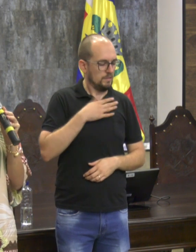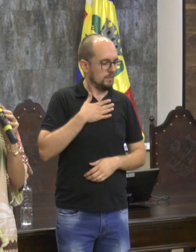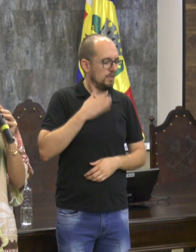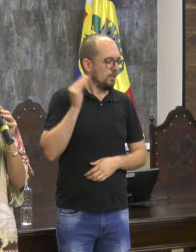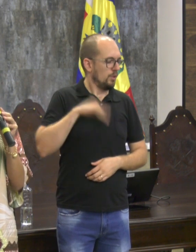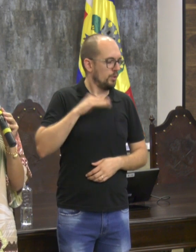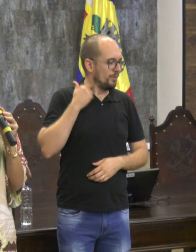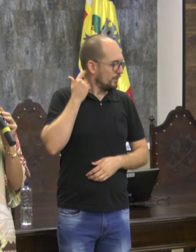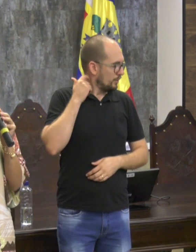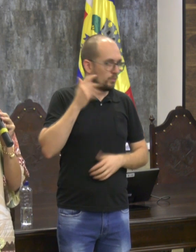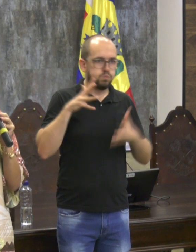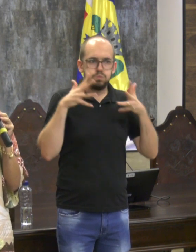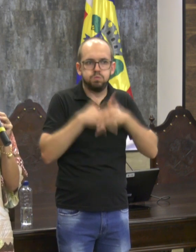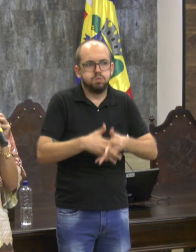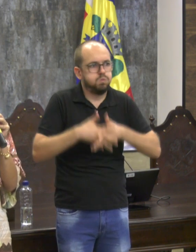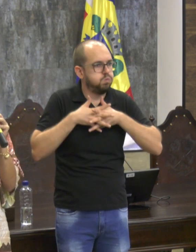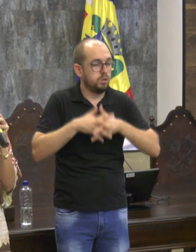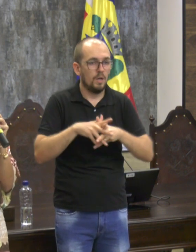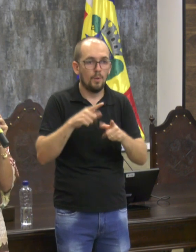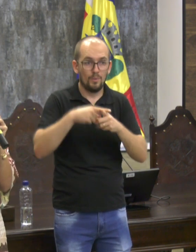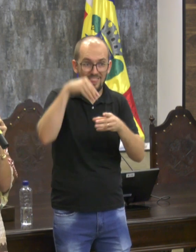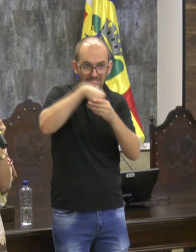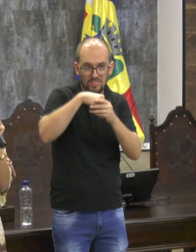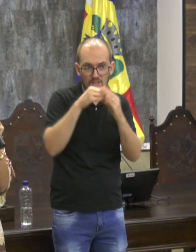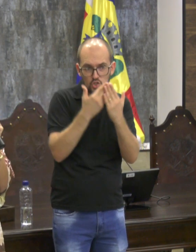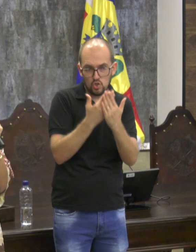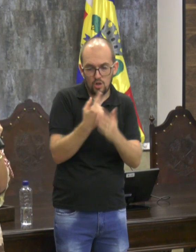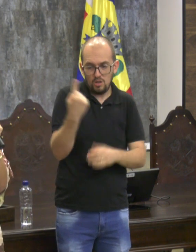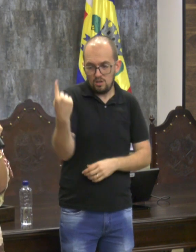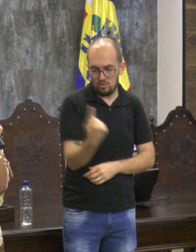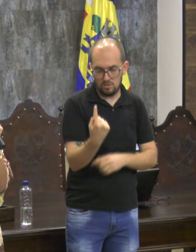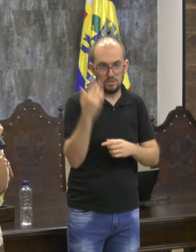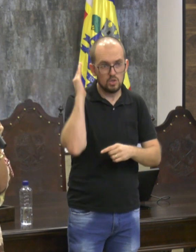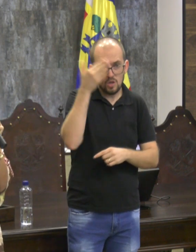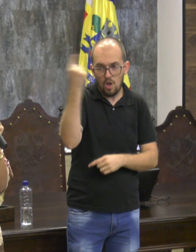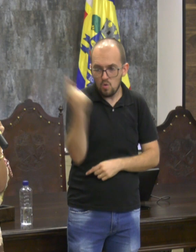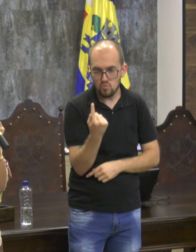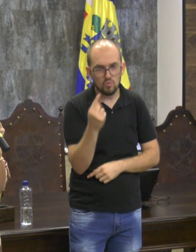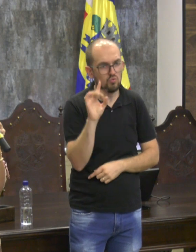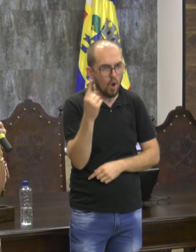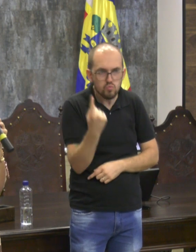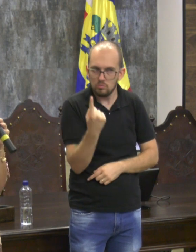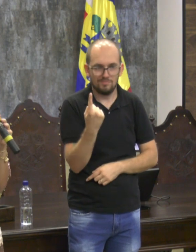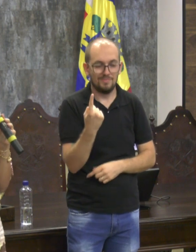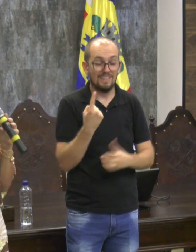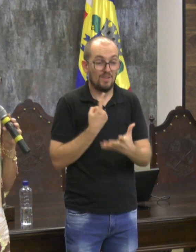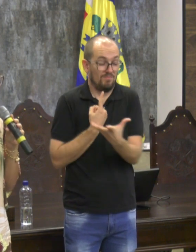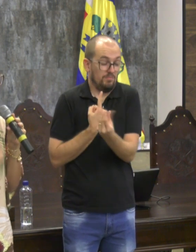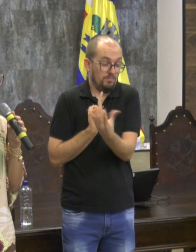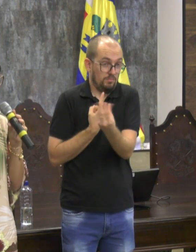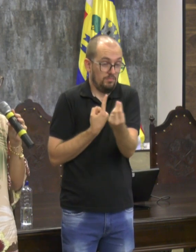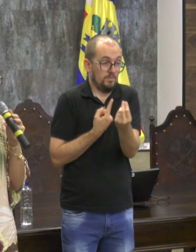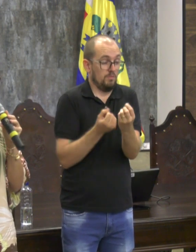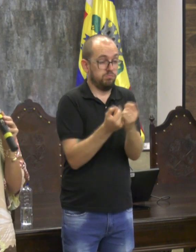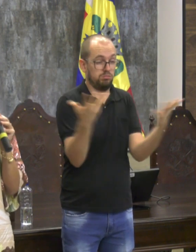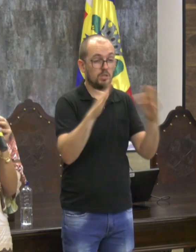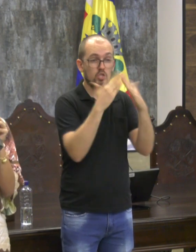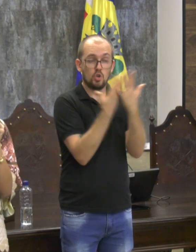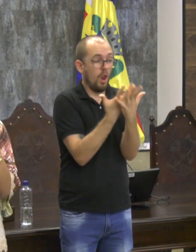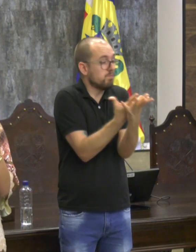porque dentro da escola nós não temos só as crianças de inclusão, né? Nós temos uma demanda muito específica, a